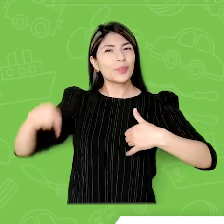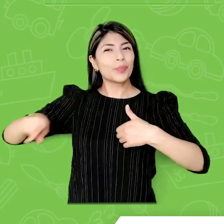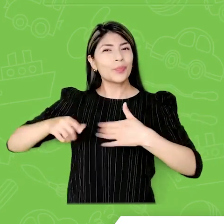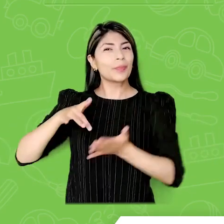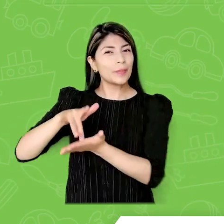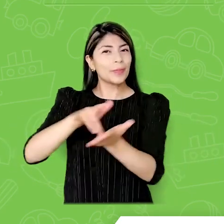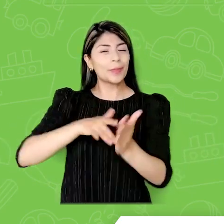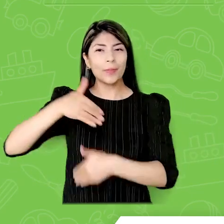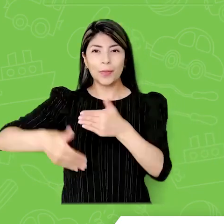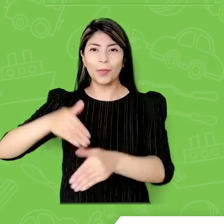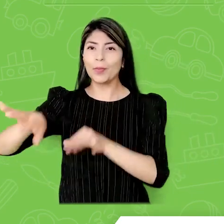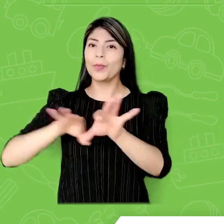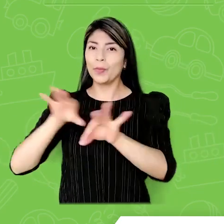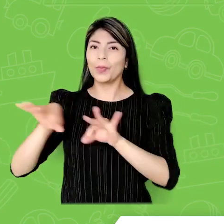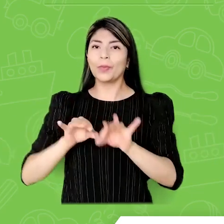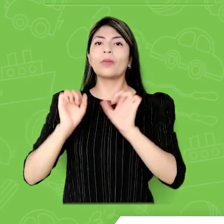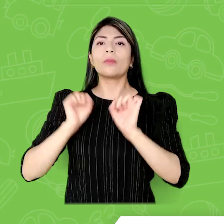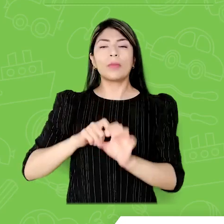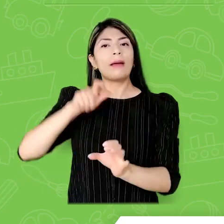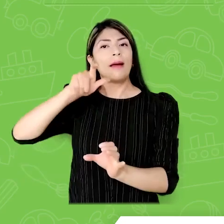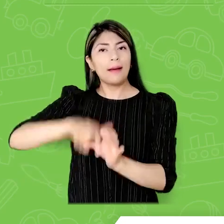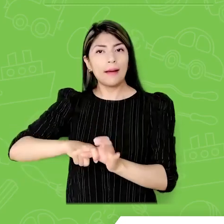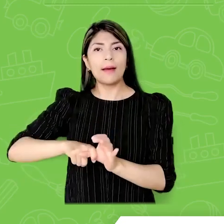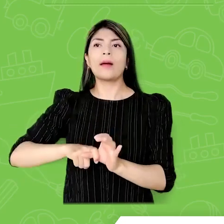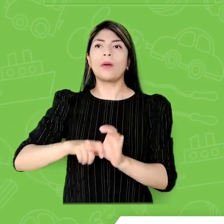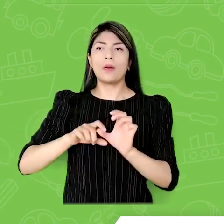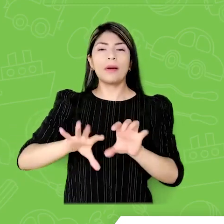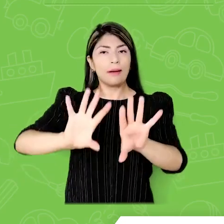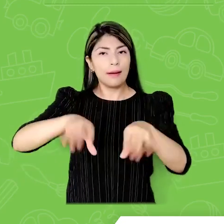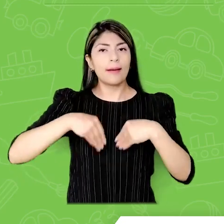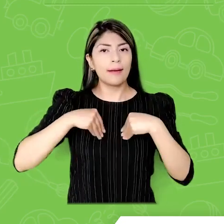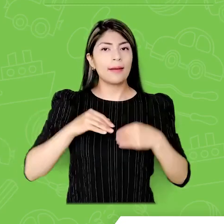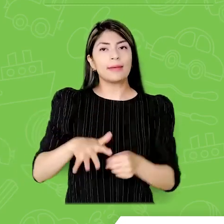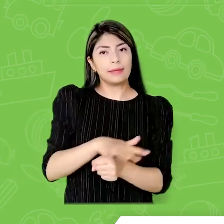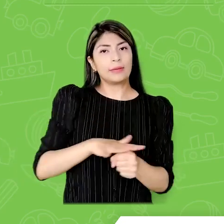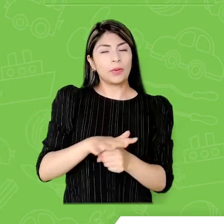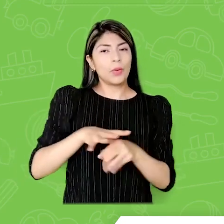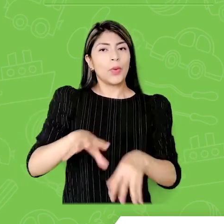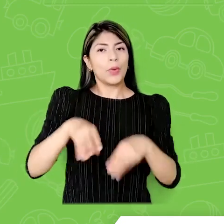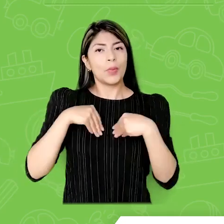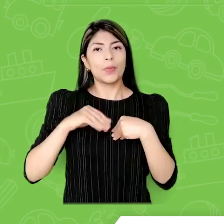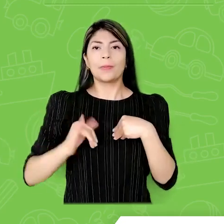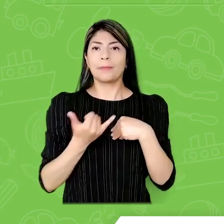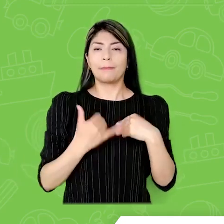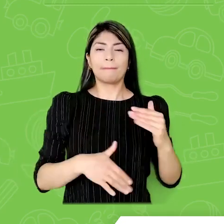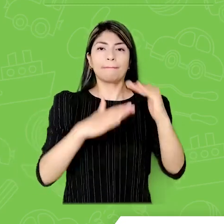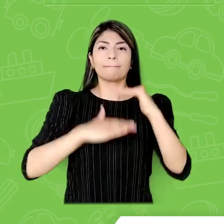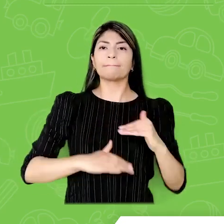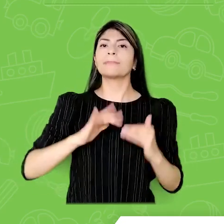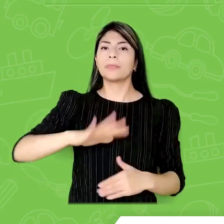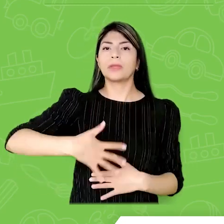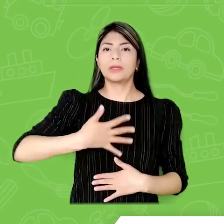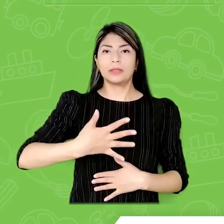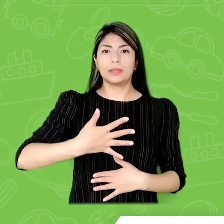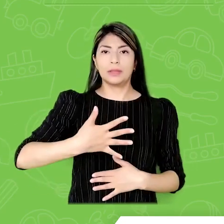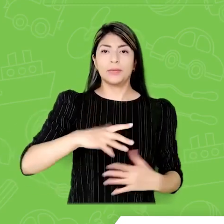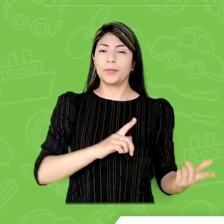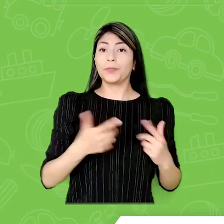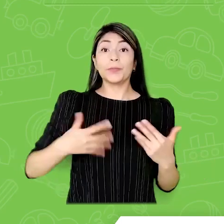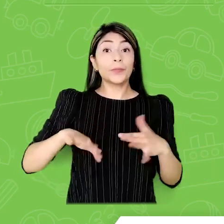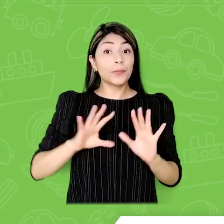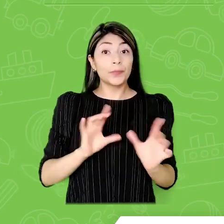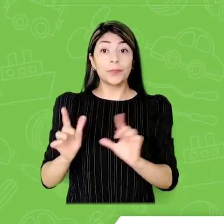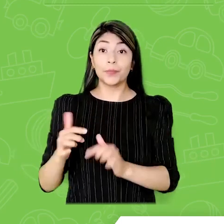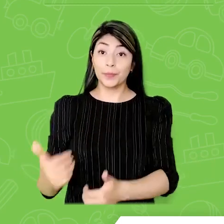situación. Parágrafo 5. Bajo su exclusiva responsabilidad, el aspirante deberá consultar los requisitos